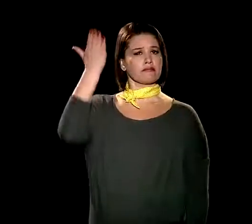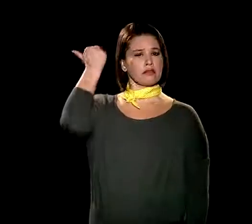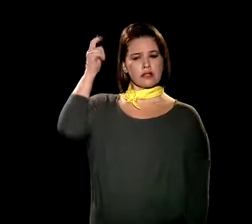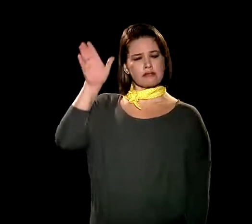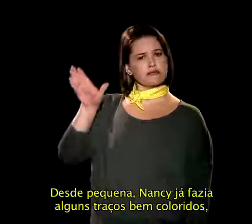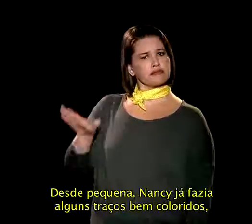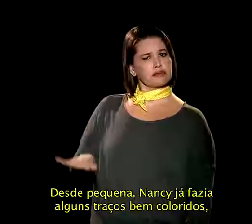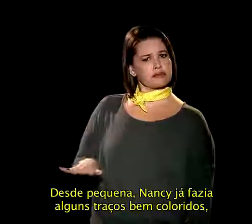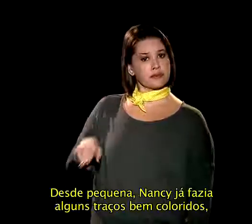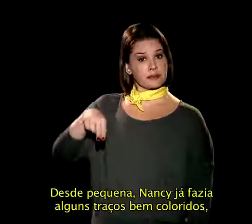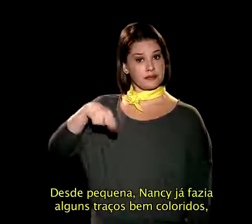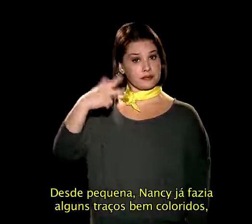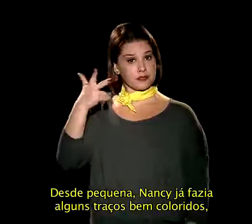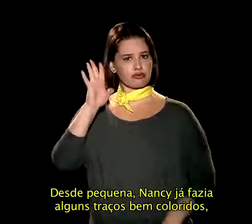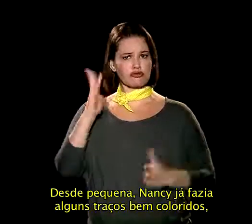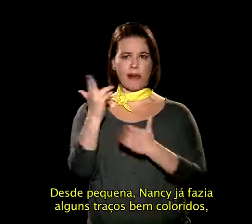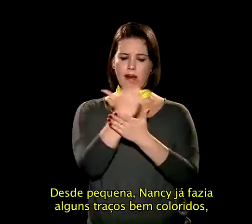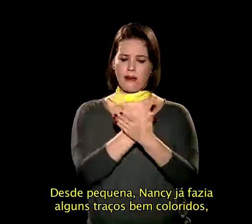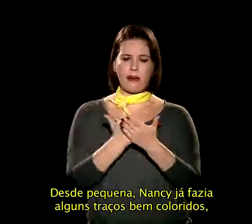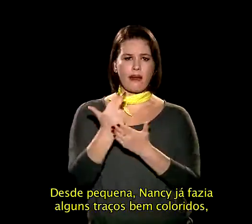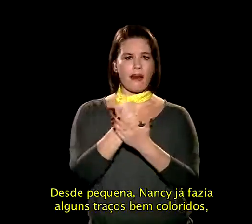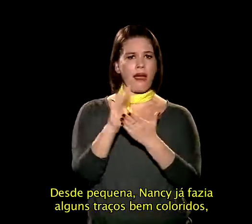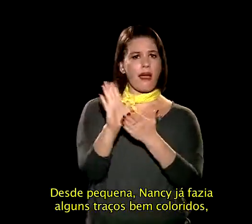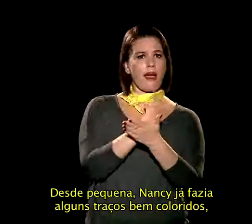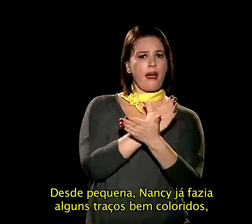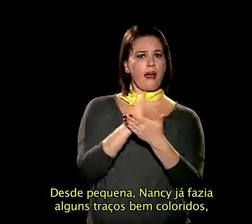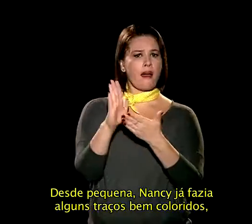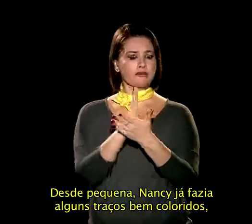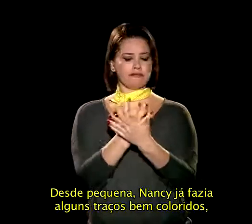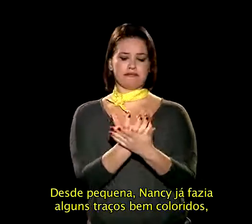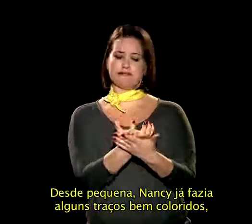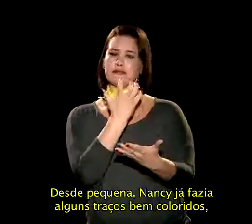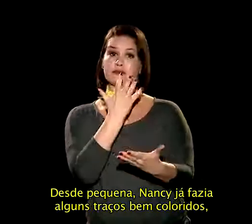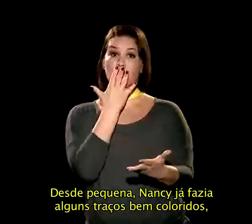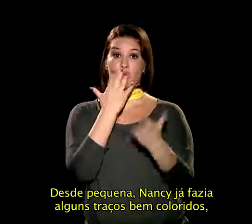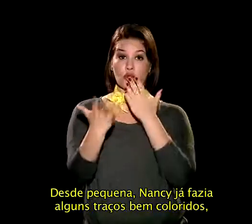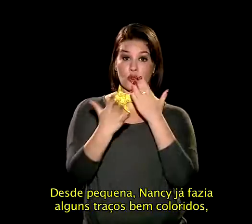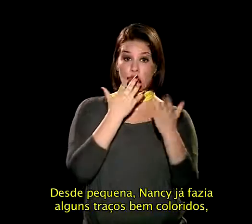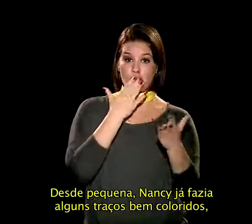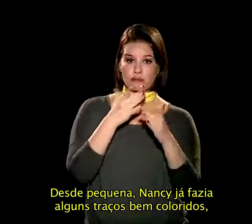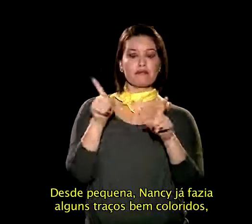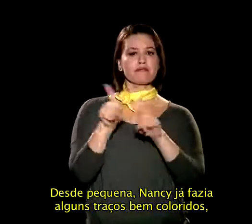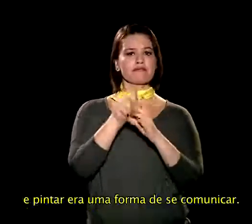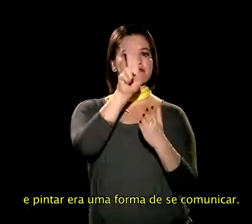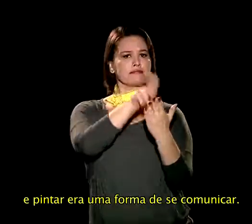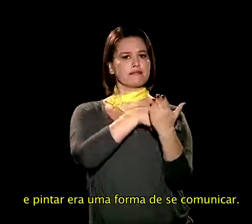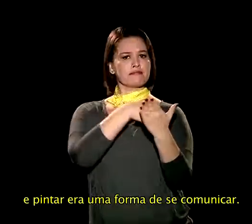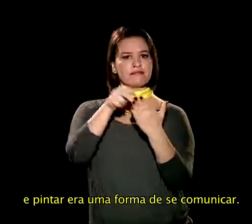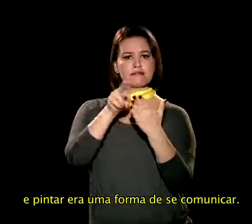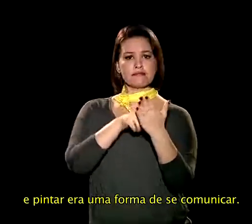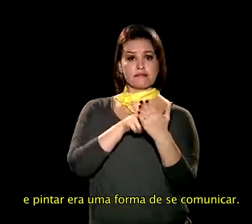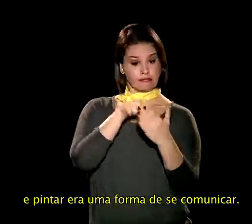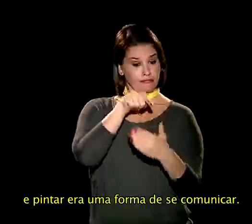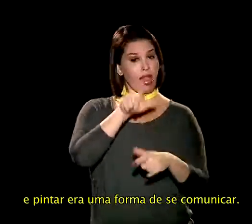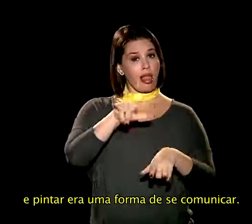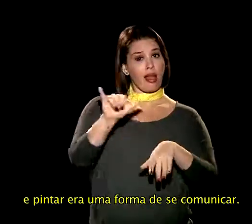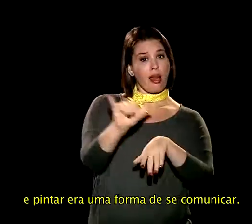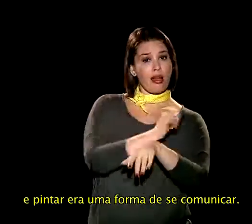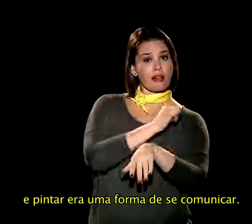Desde pequena, Nancy já fazia alguns traços bem coloridos e pintar era uma forma de se